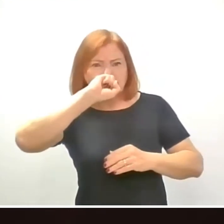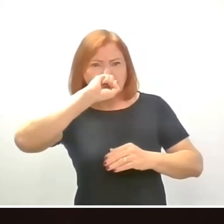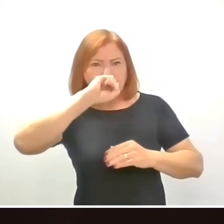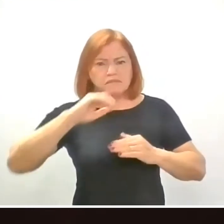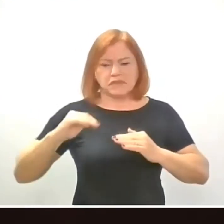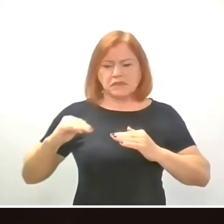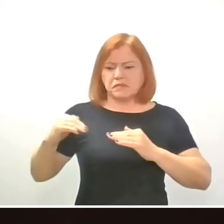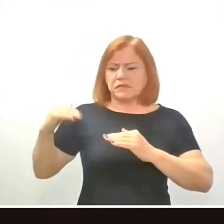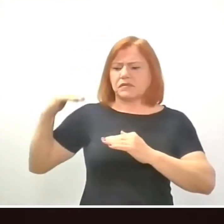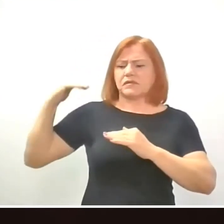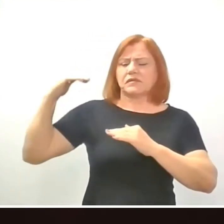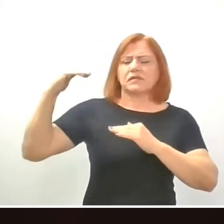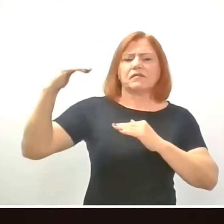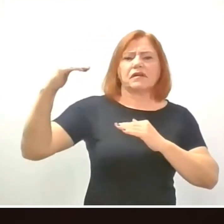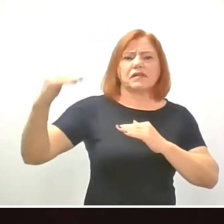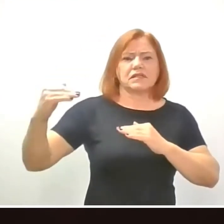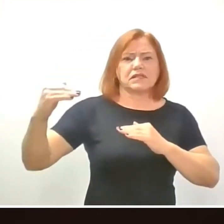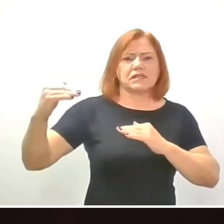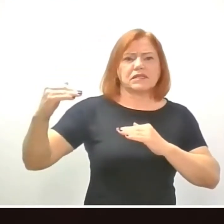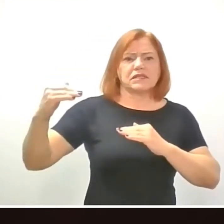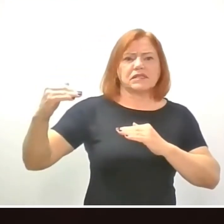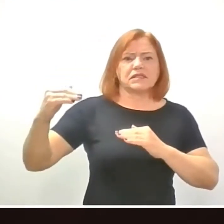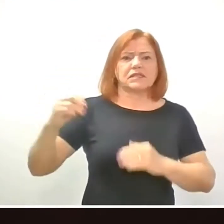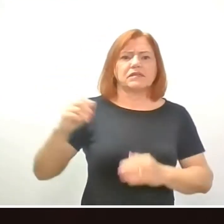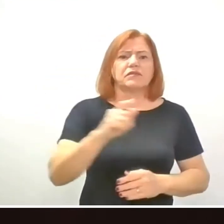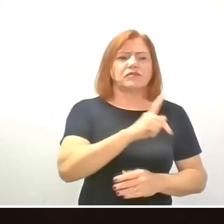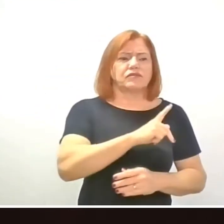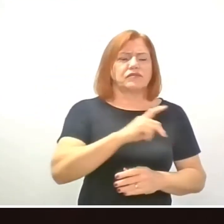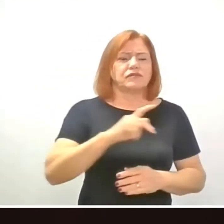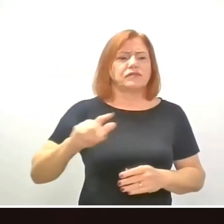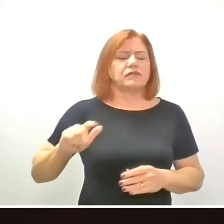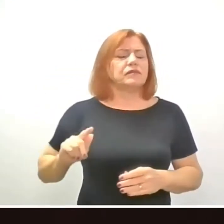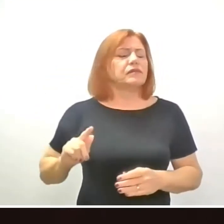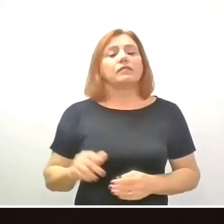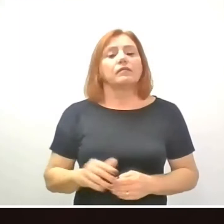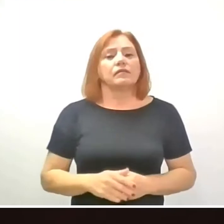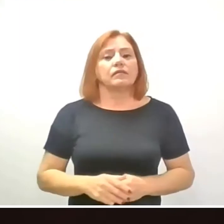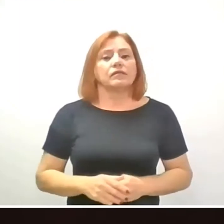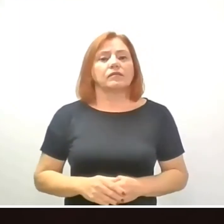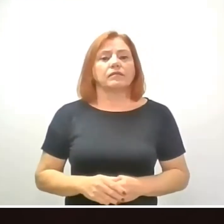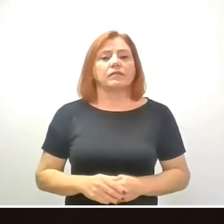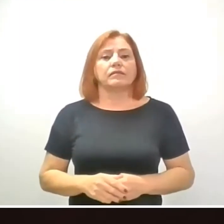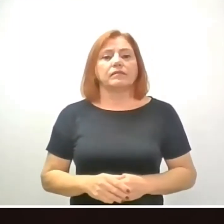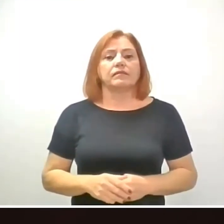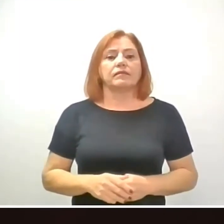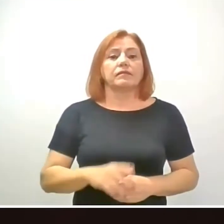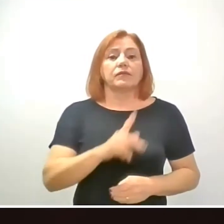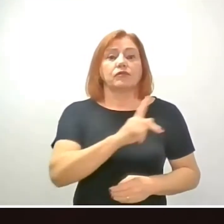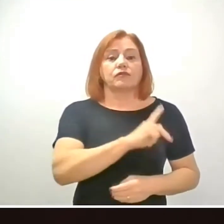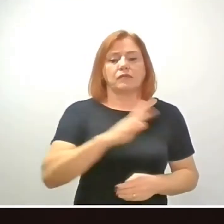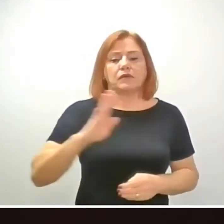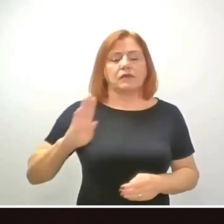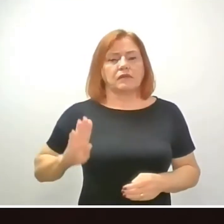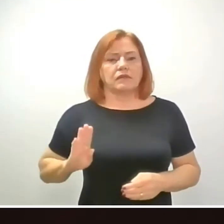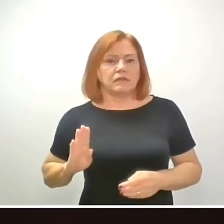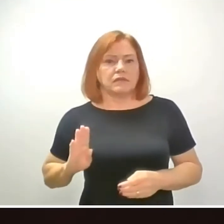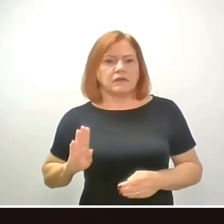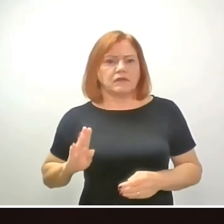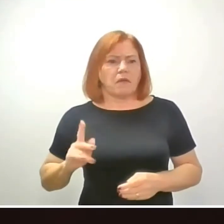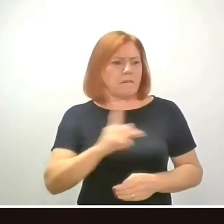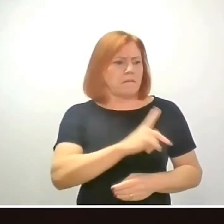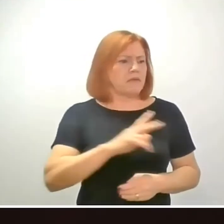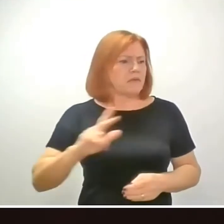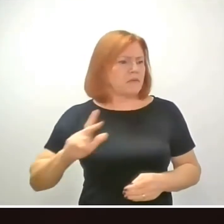é bíblico. Na Bíblia, presbíteros e bispos são a mesma coisa. Presbítero é uma pessoa anciã,